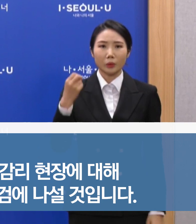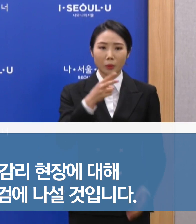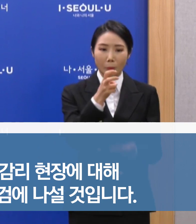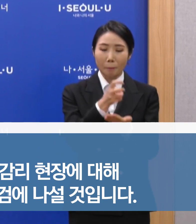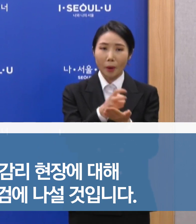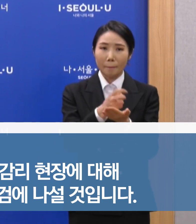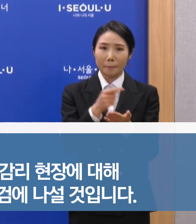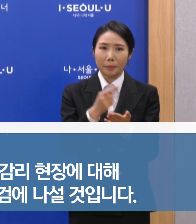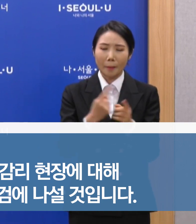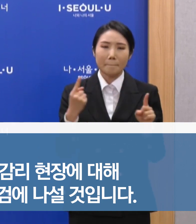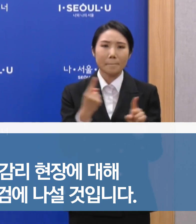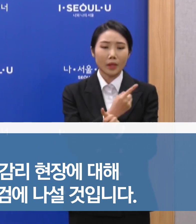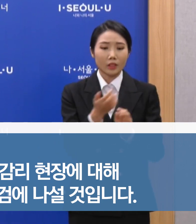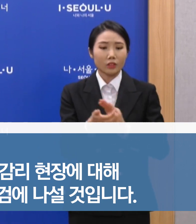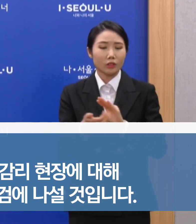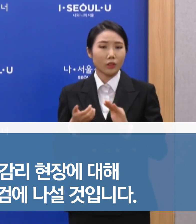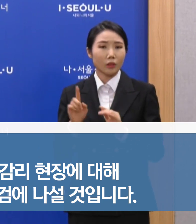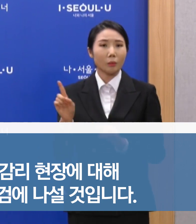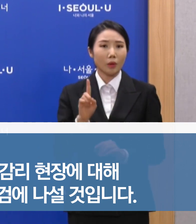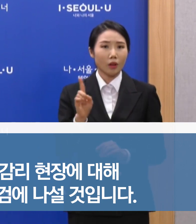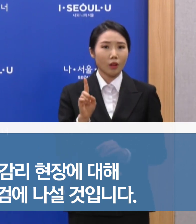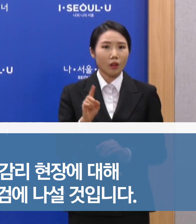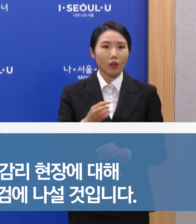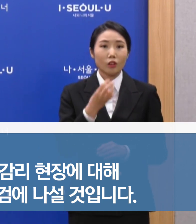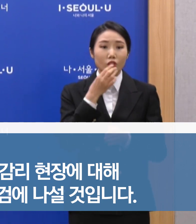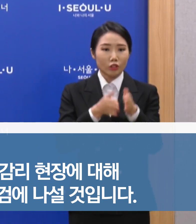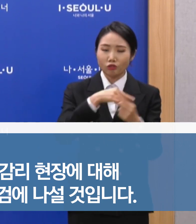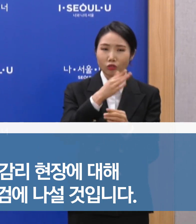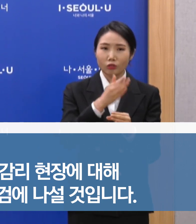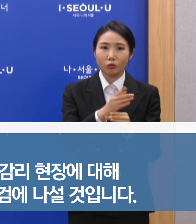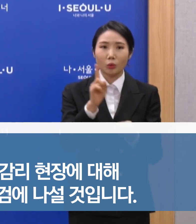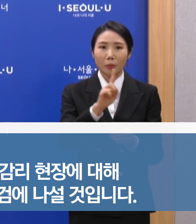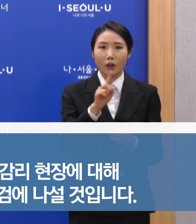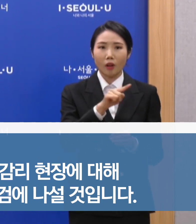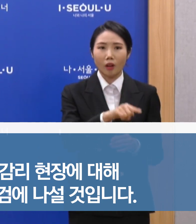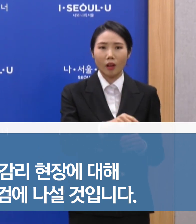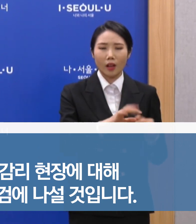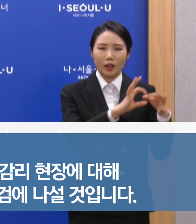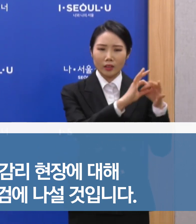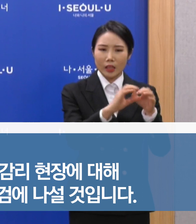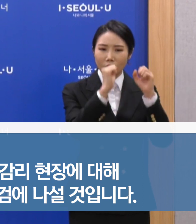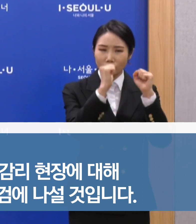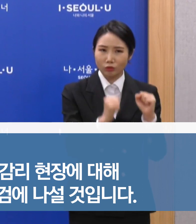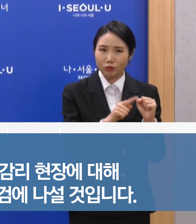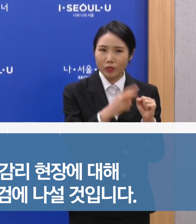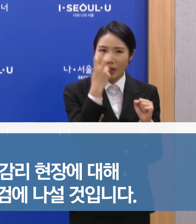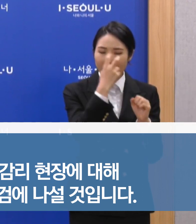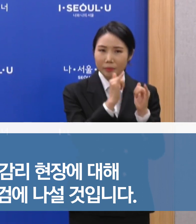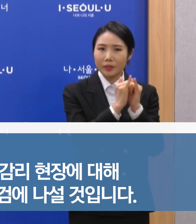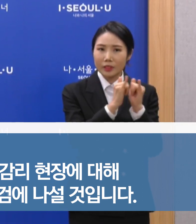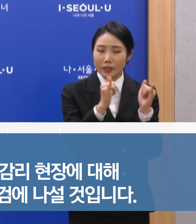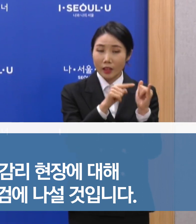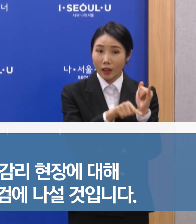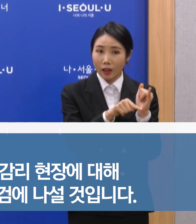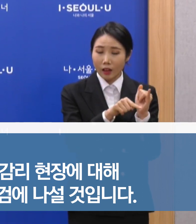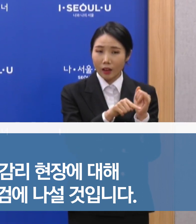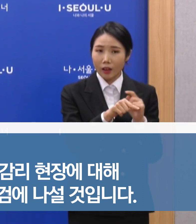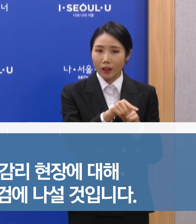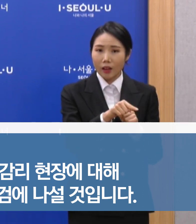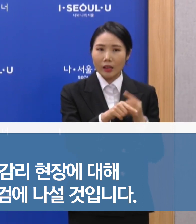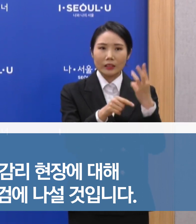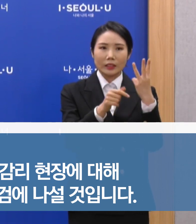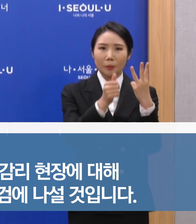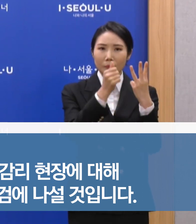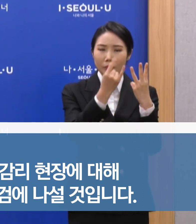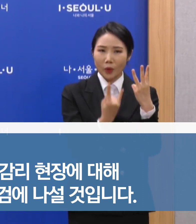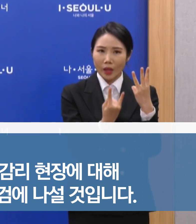개정에 앞서서 서울시가 선도적으로 운영 중인 상주 감리 현장에 대해서 해체 공사 중에 3회